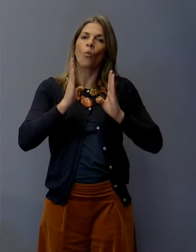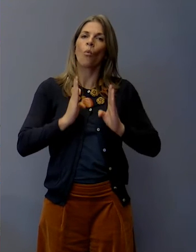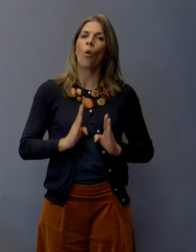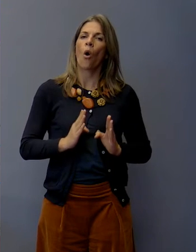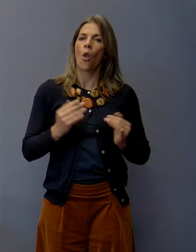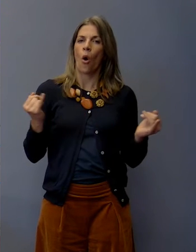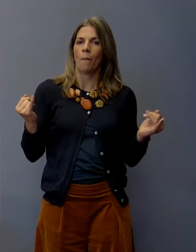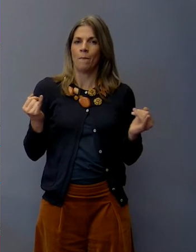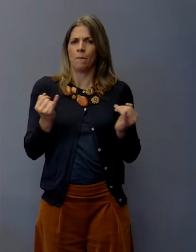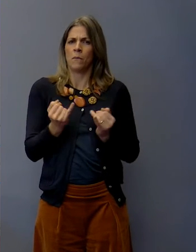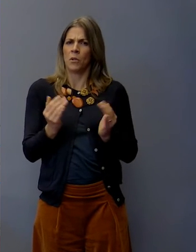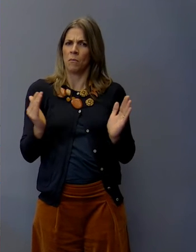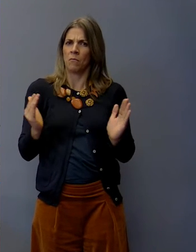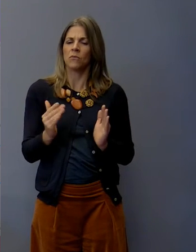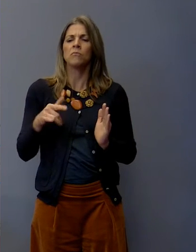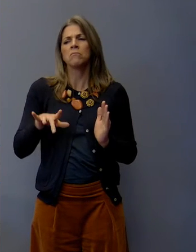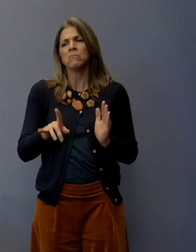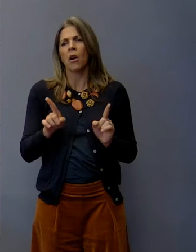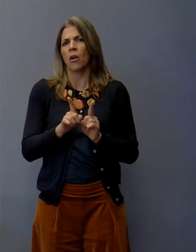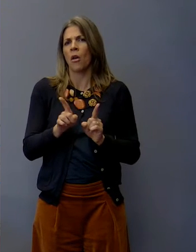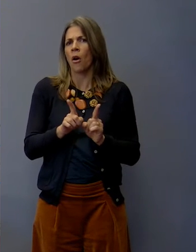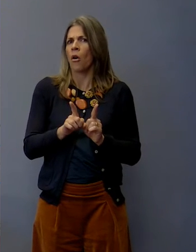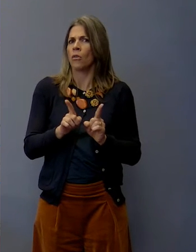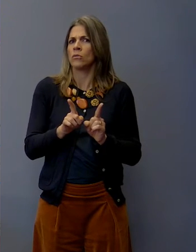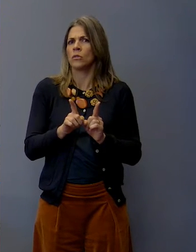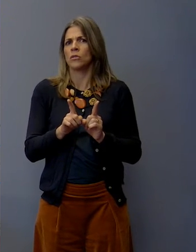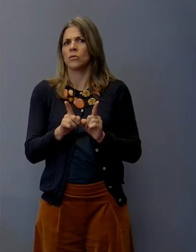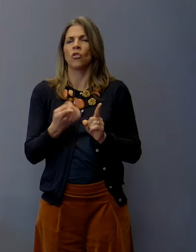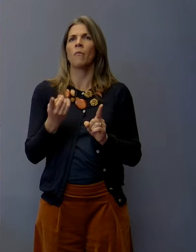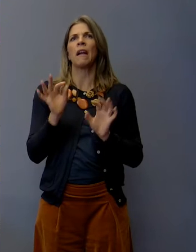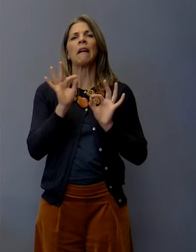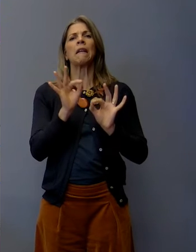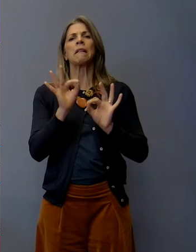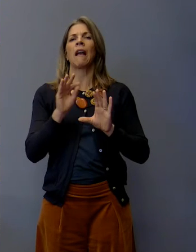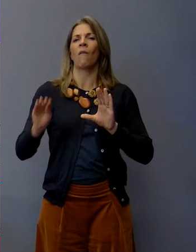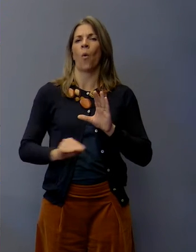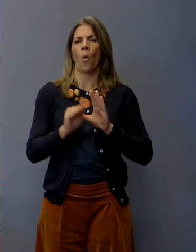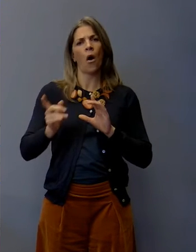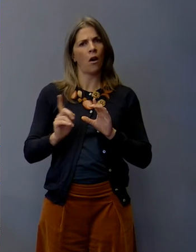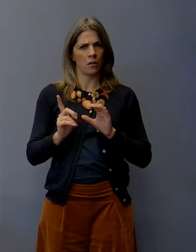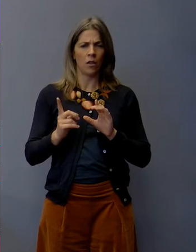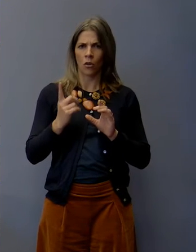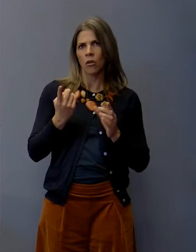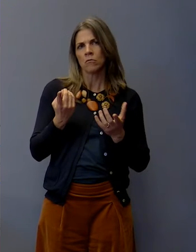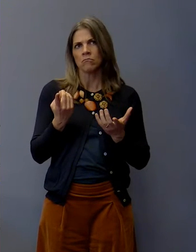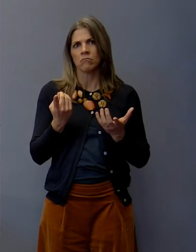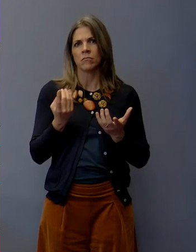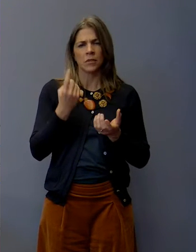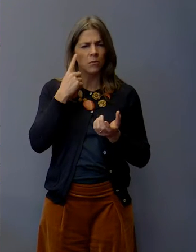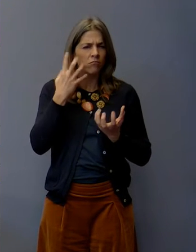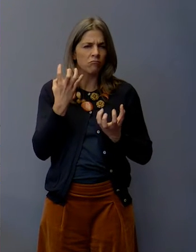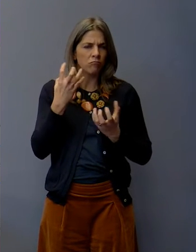maniera non acritica insomma cercando di porre le questioni per quello che esse sono